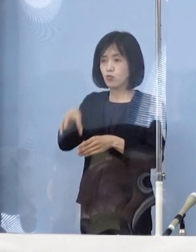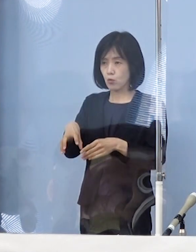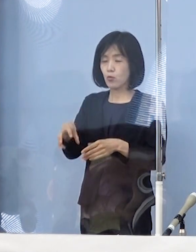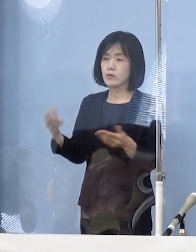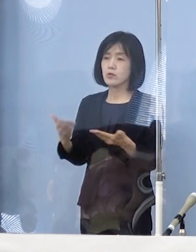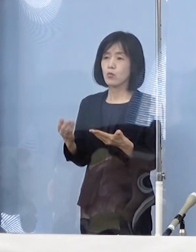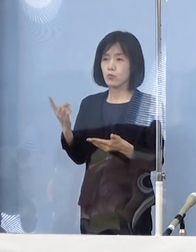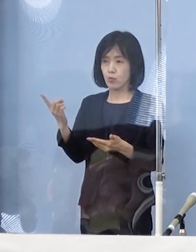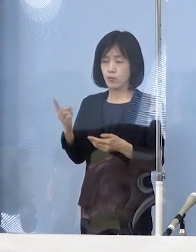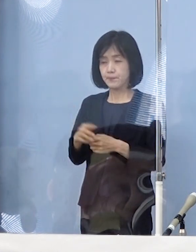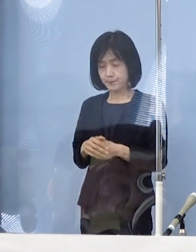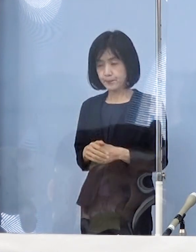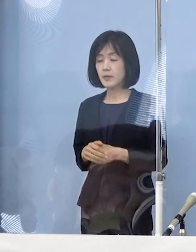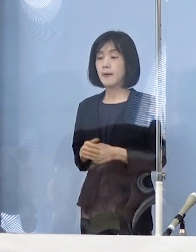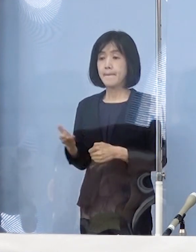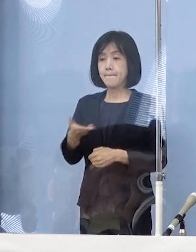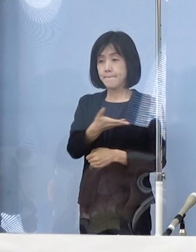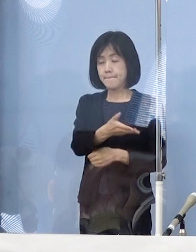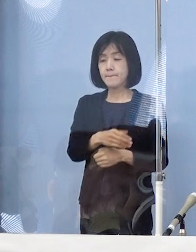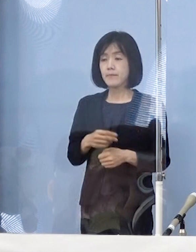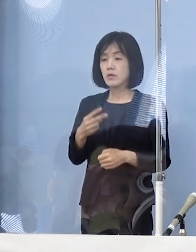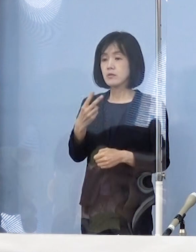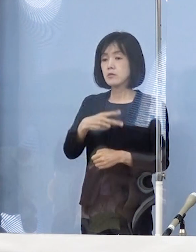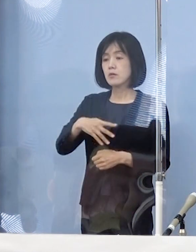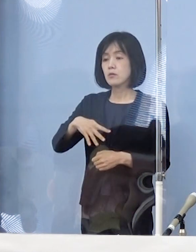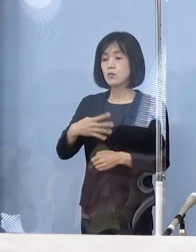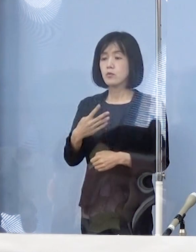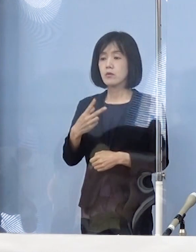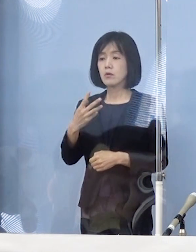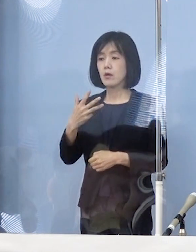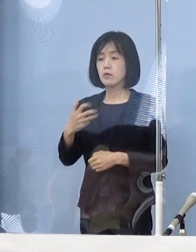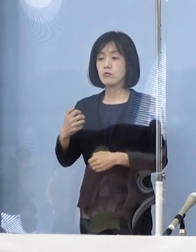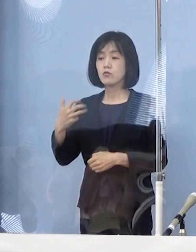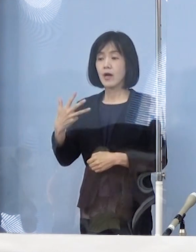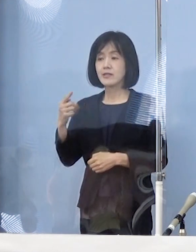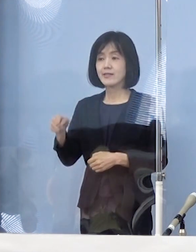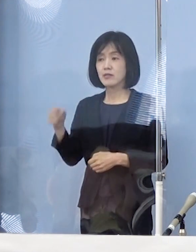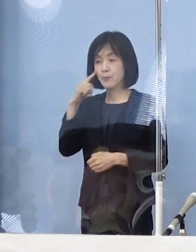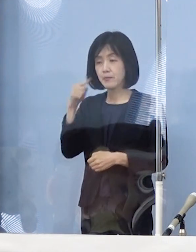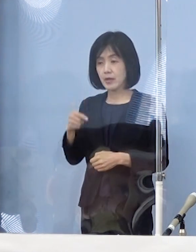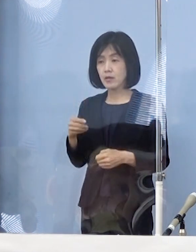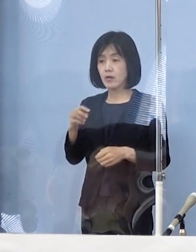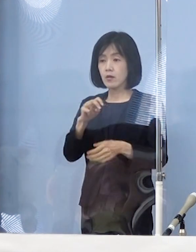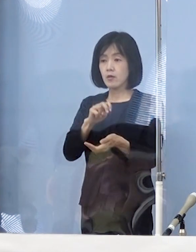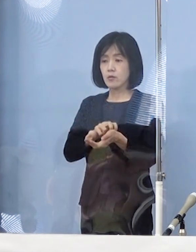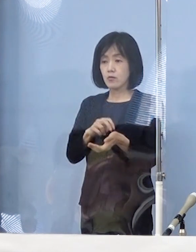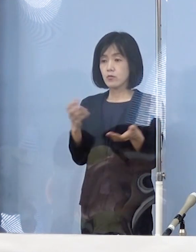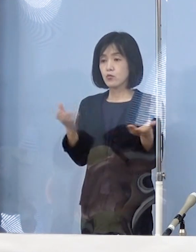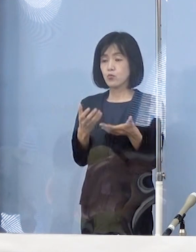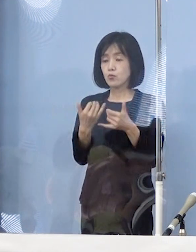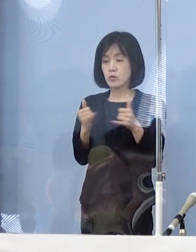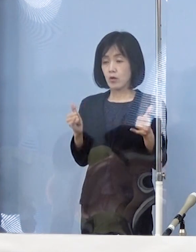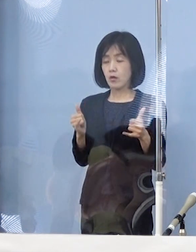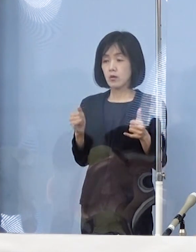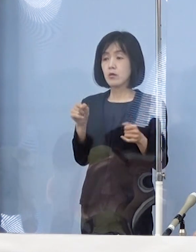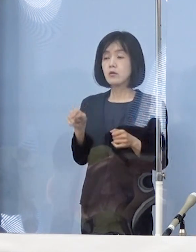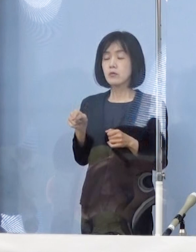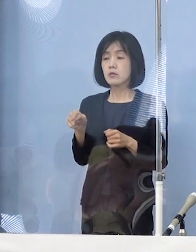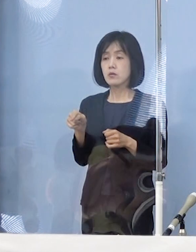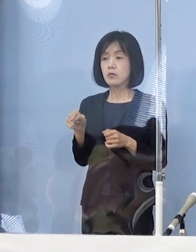はい、あとですね、2488例目の医療機関の職員の方というの